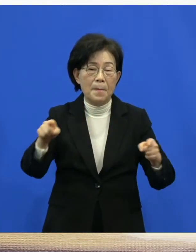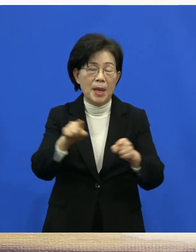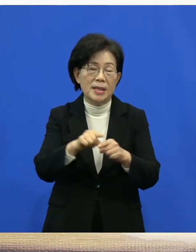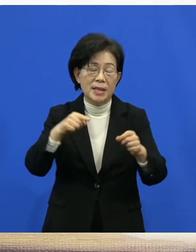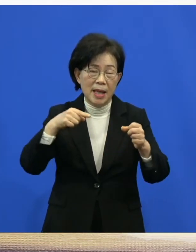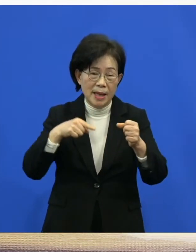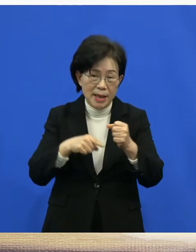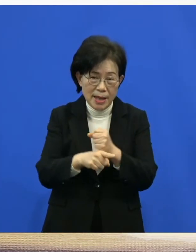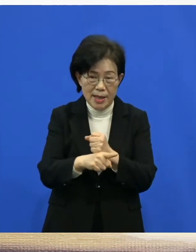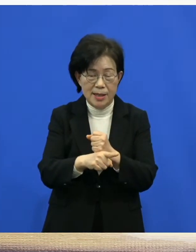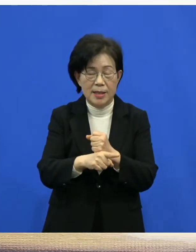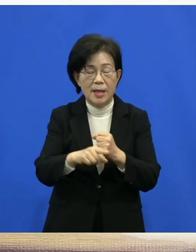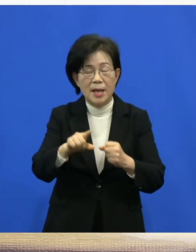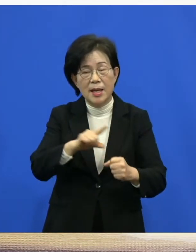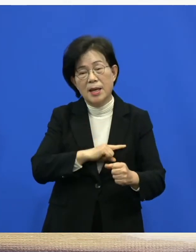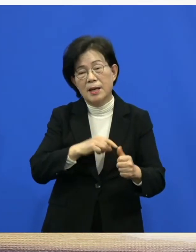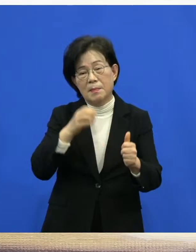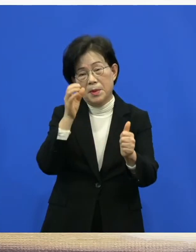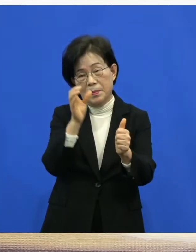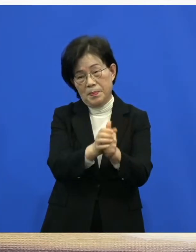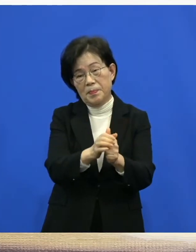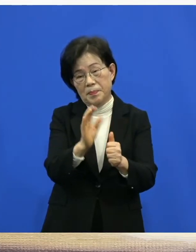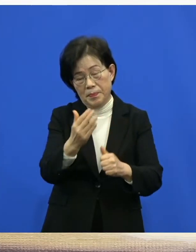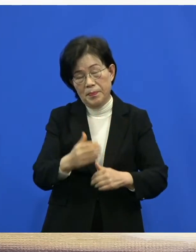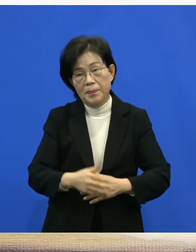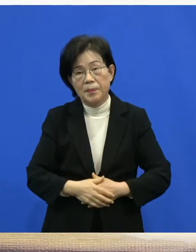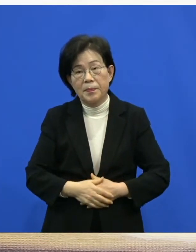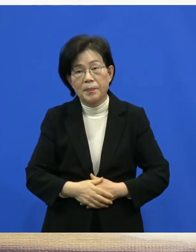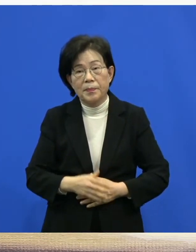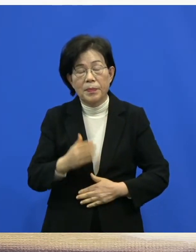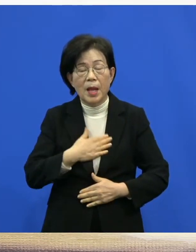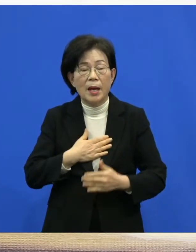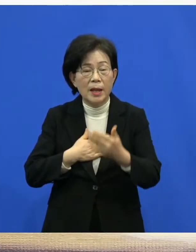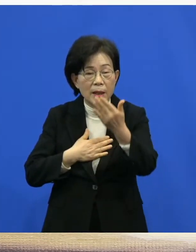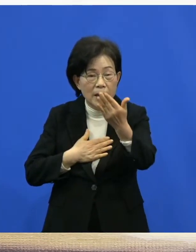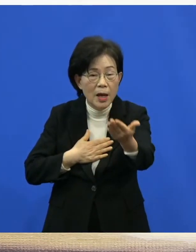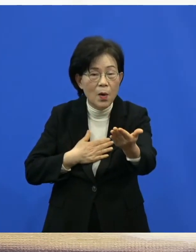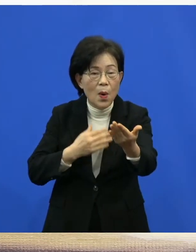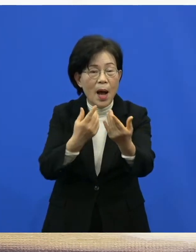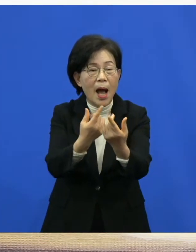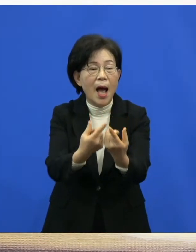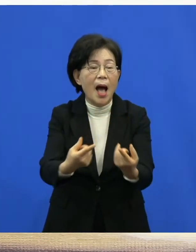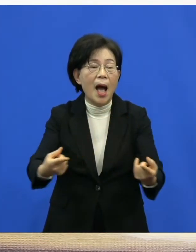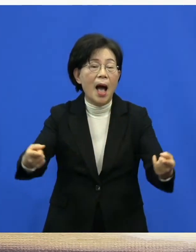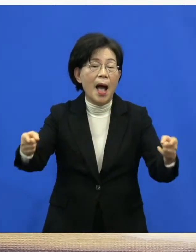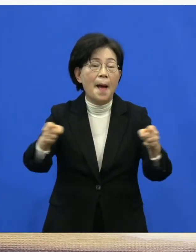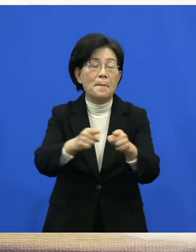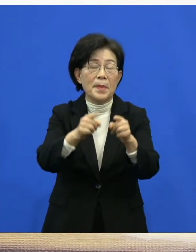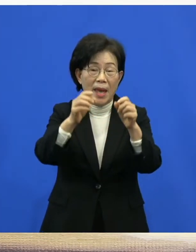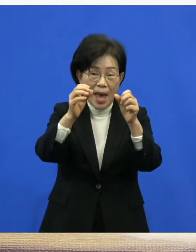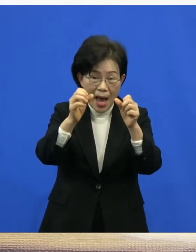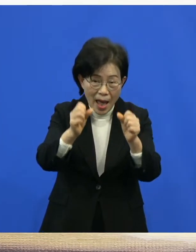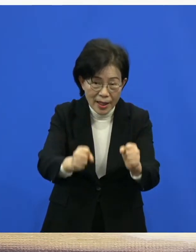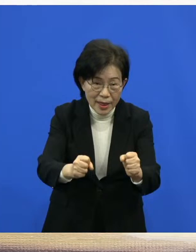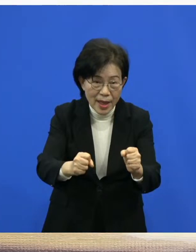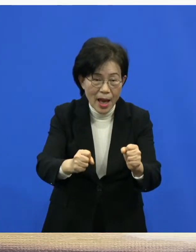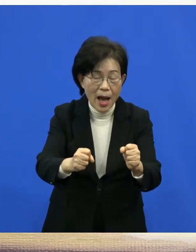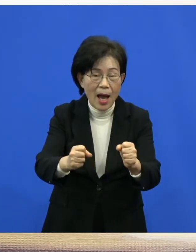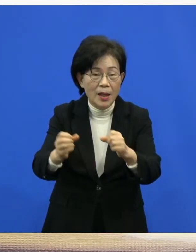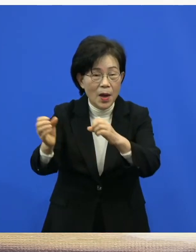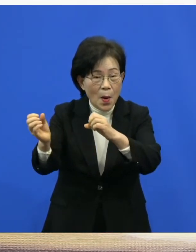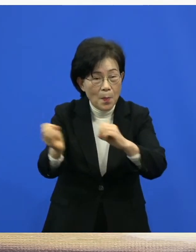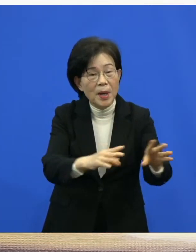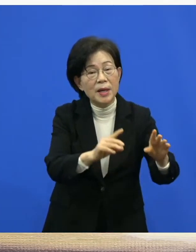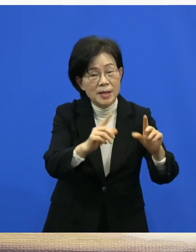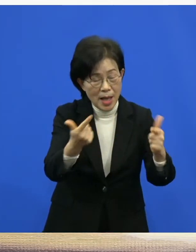하나님이 우리와 함께 계시다. 나는 너와 함께 한다. 난 널 버리지 않는다.